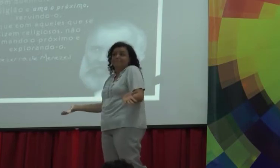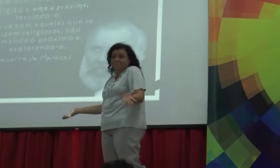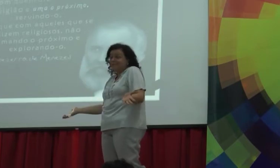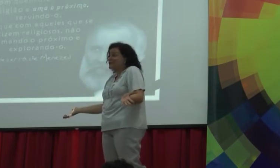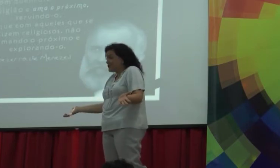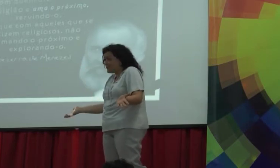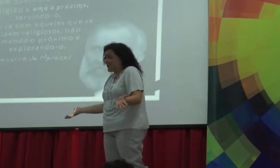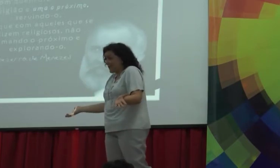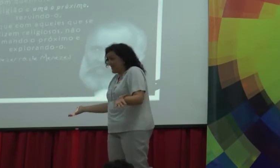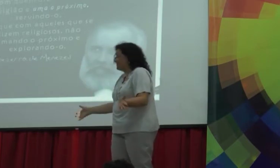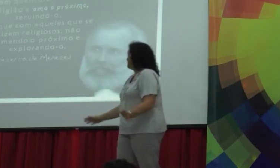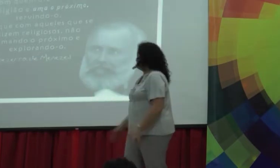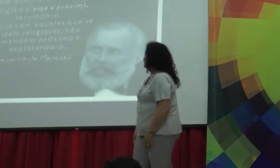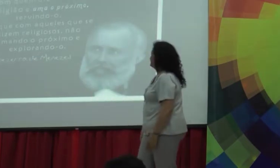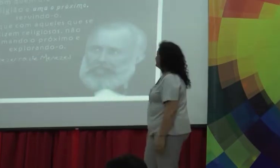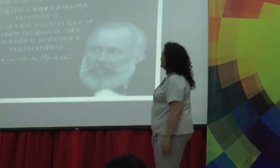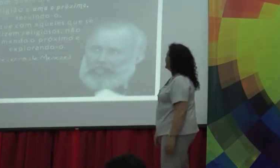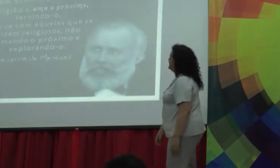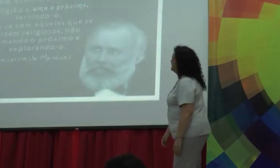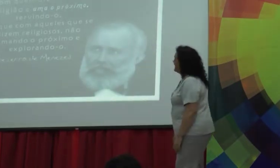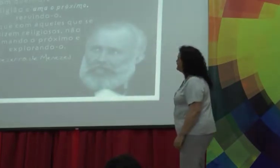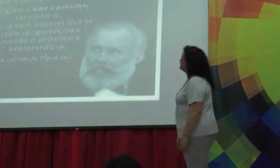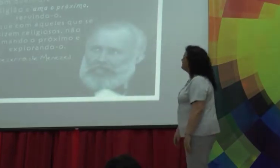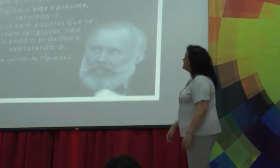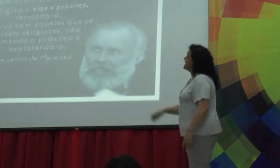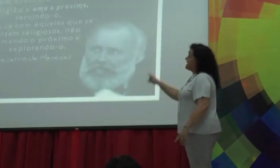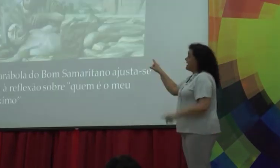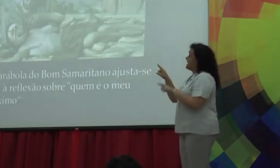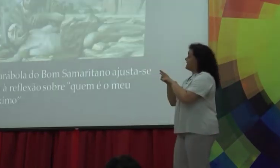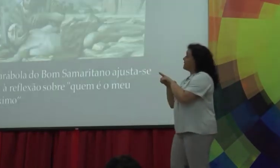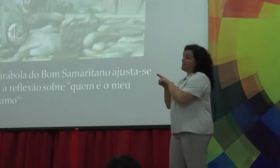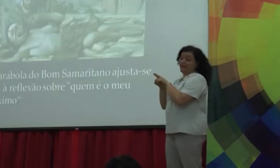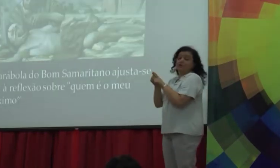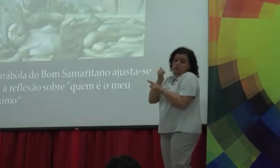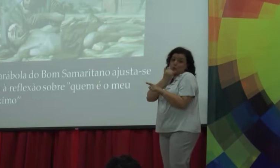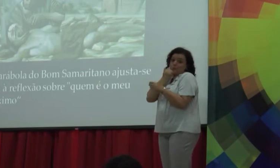outras pessoas. Isso é importante.